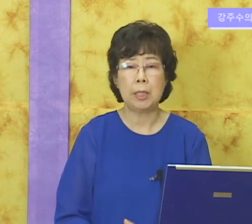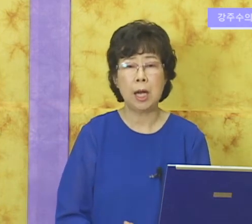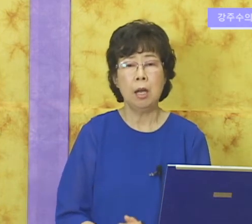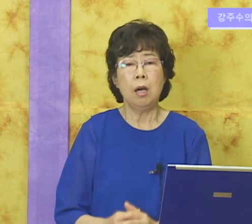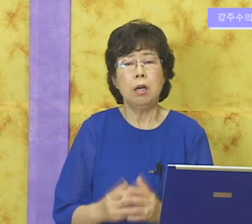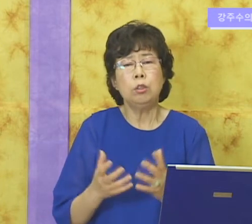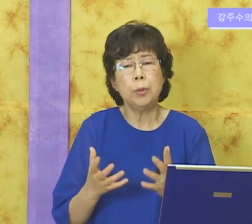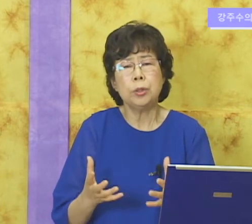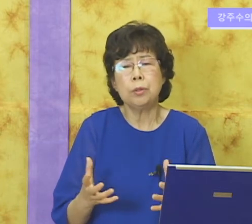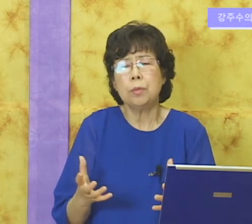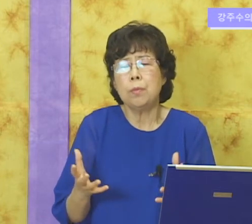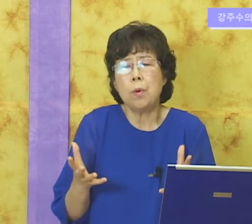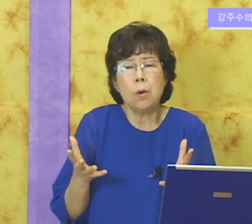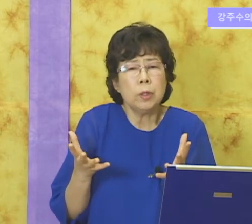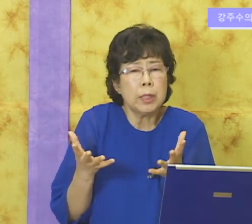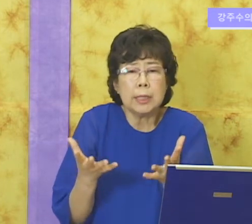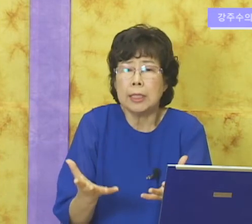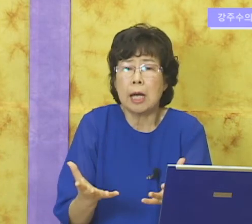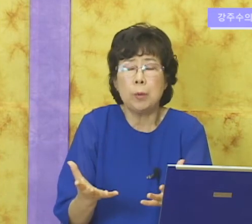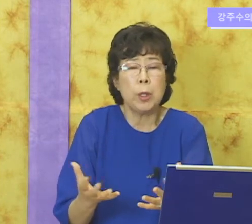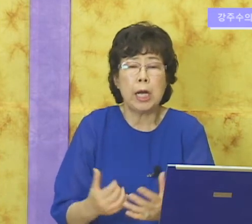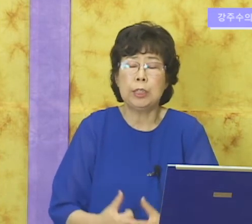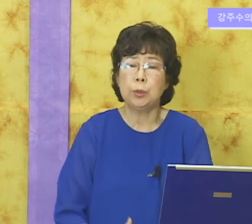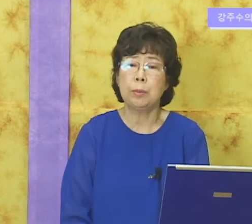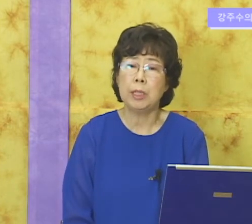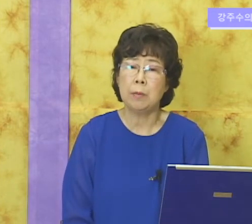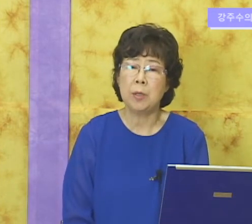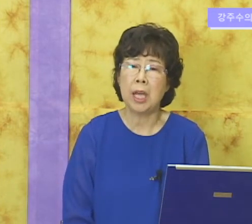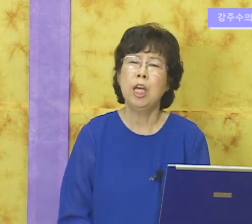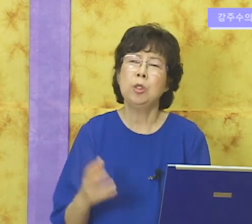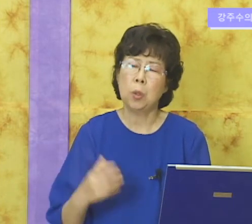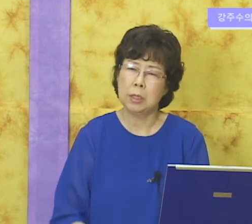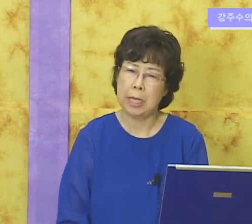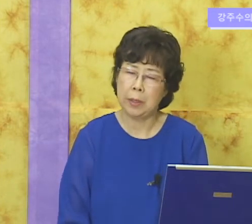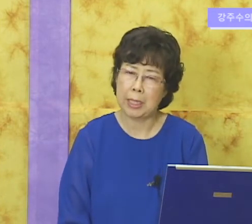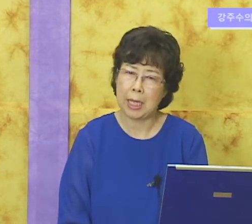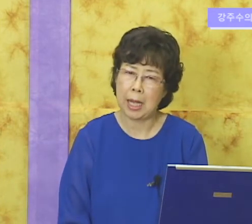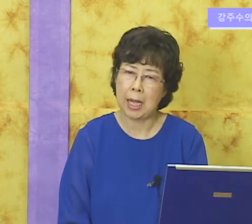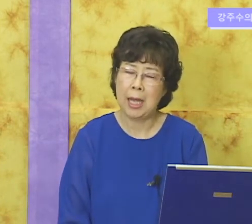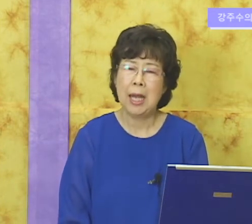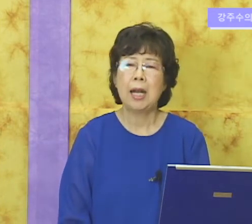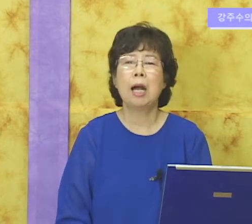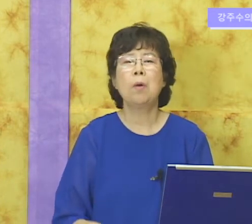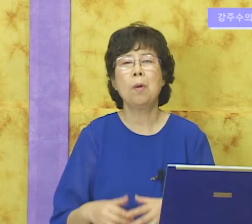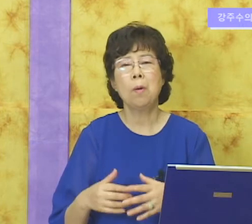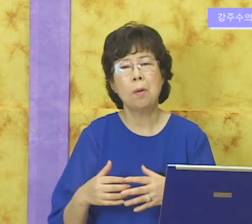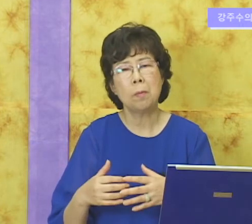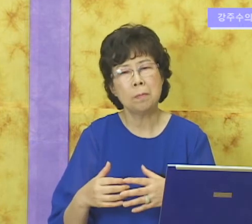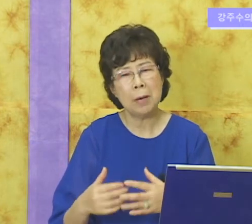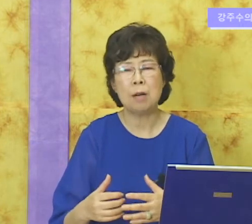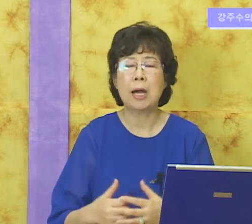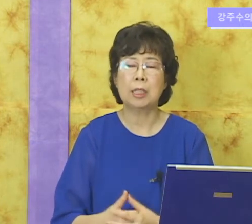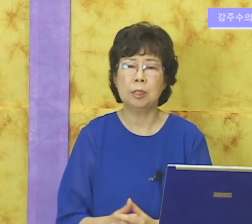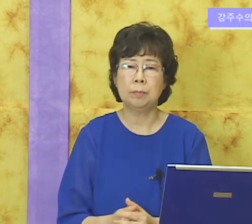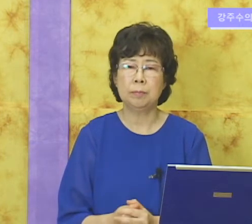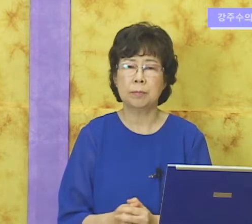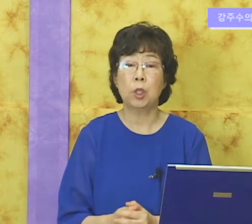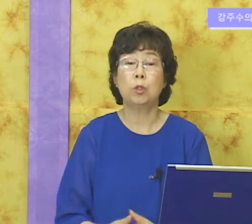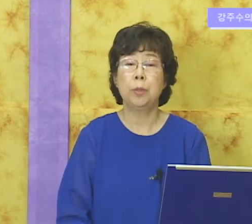중요합니다. 얼굴 표정으로 모든 것을 다 표현할 수 없기 때문에 손을 사용한다 라고 할 만큼 얼굴